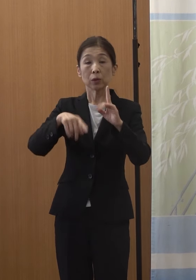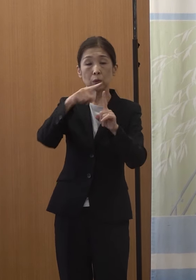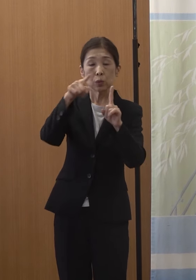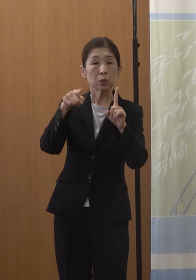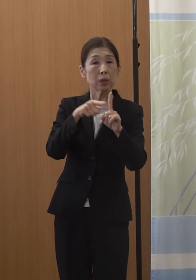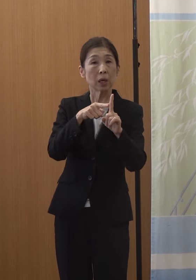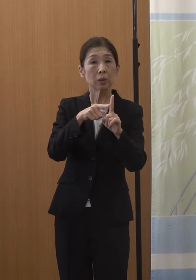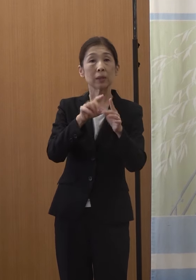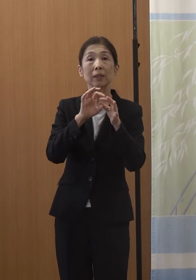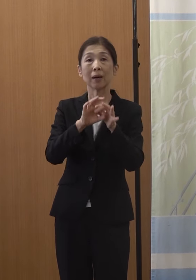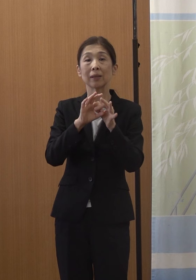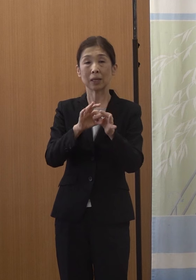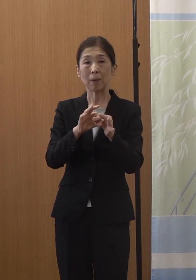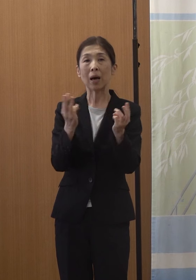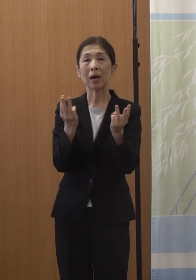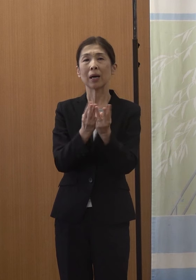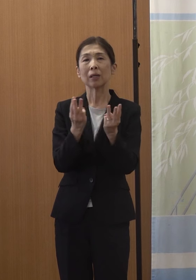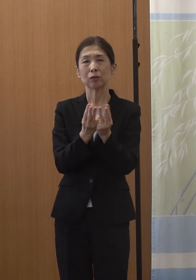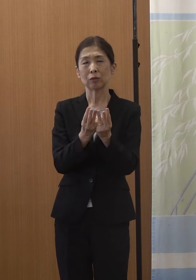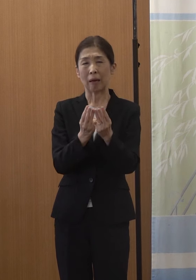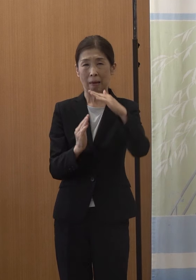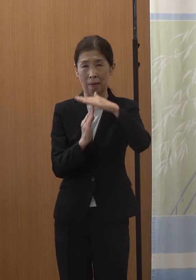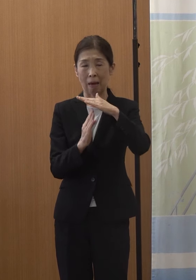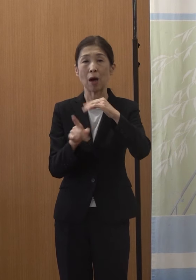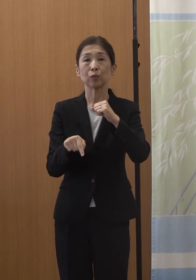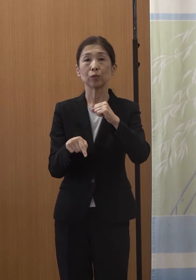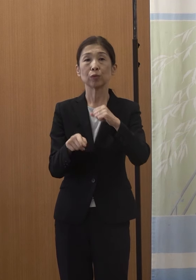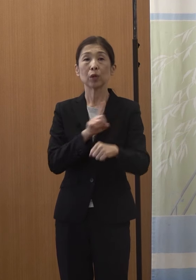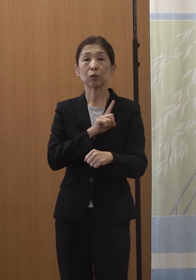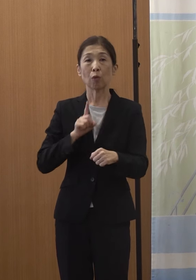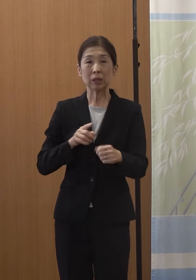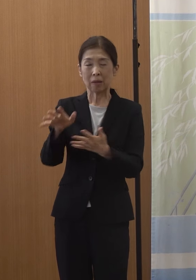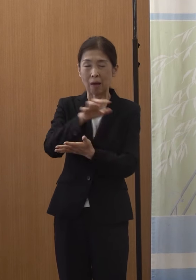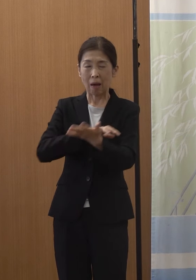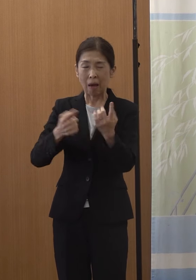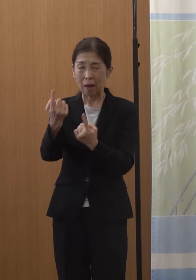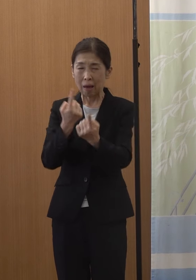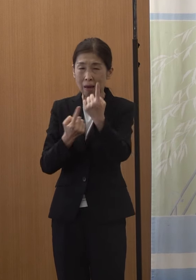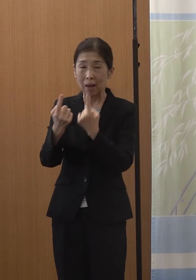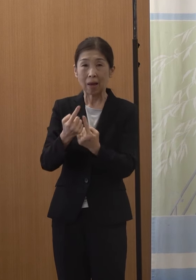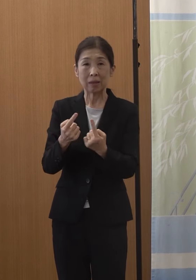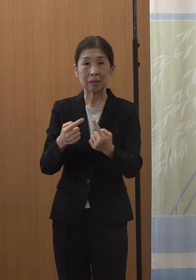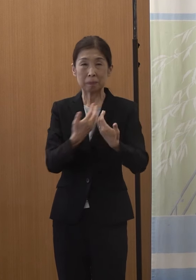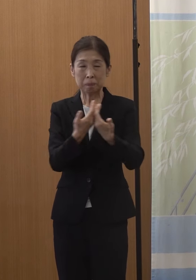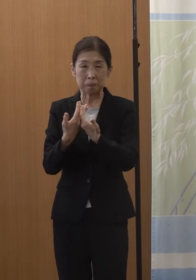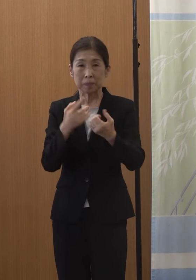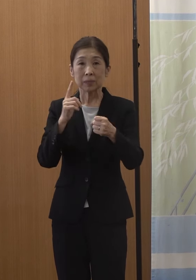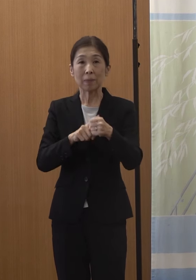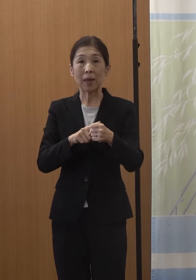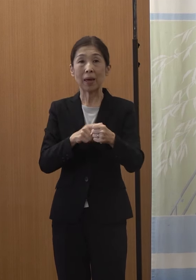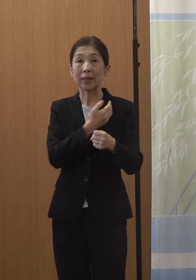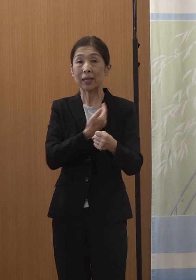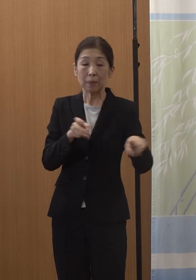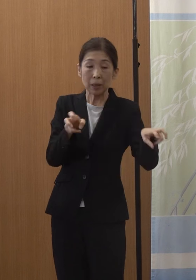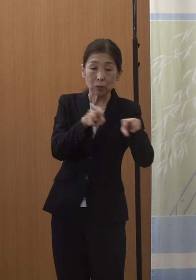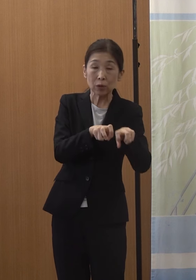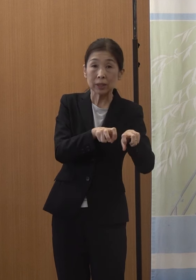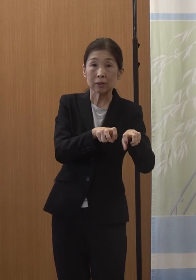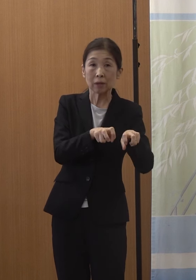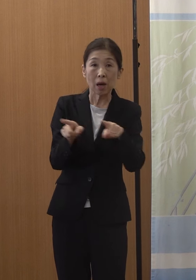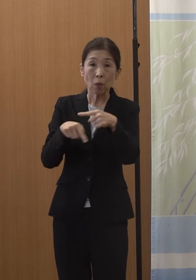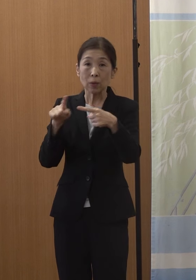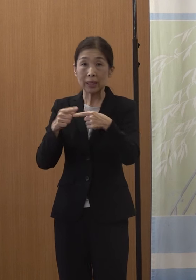の台数限られております。当日は混雑も予想されますので、乗り合わせや公共交